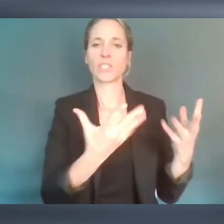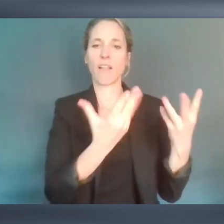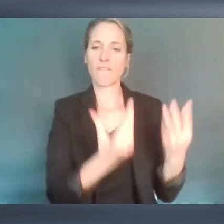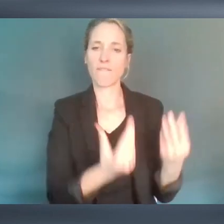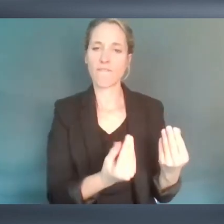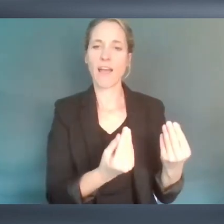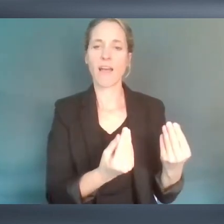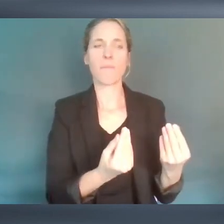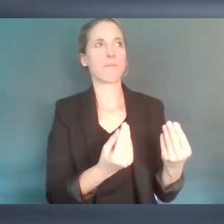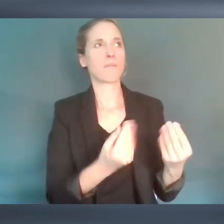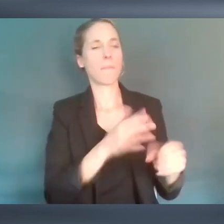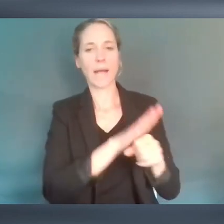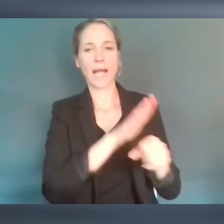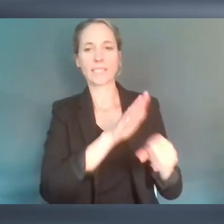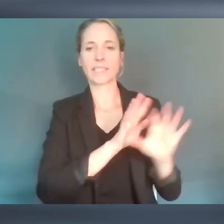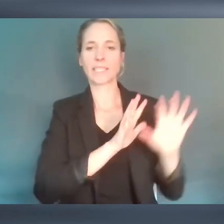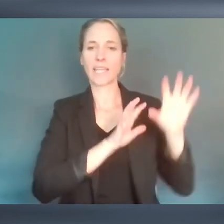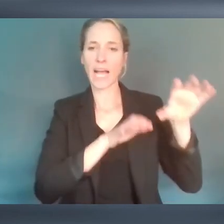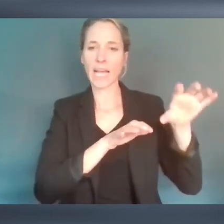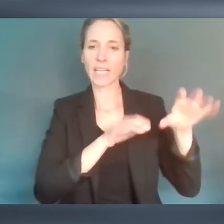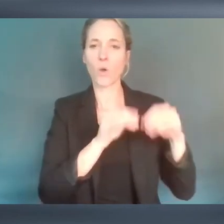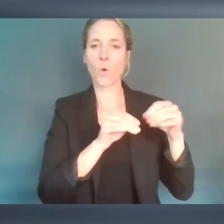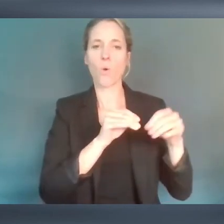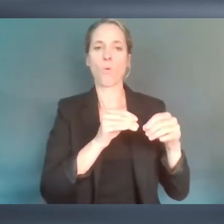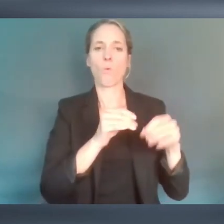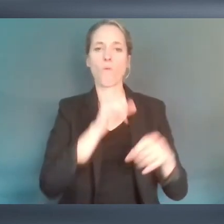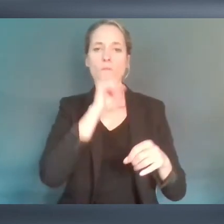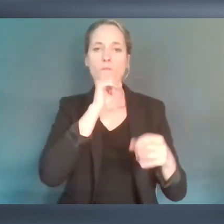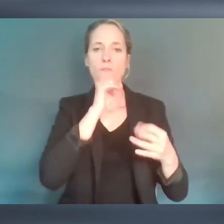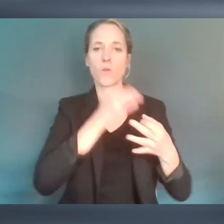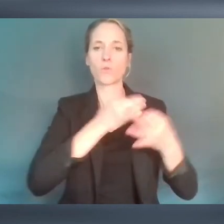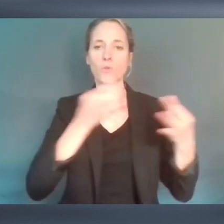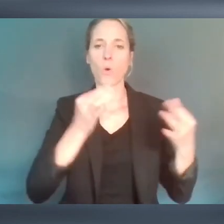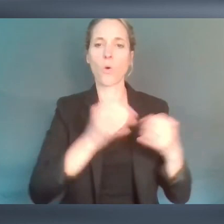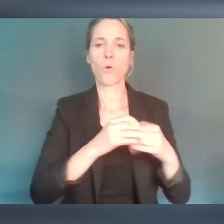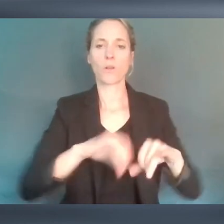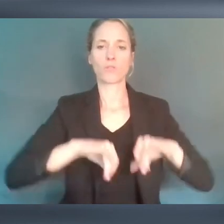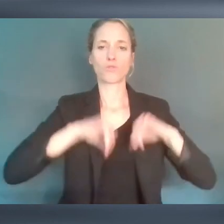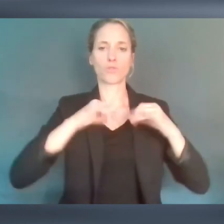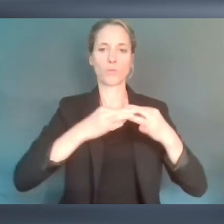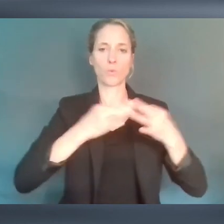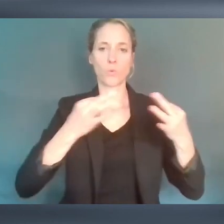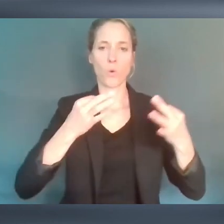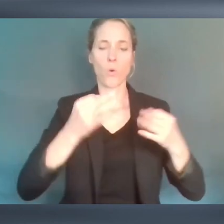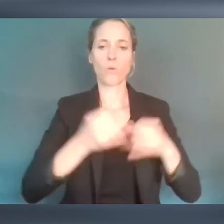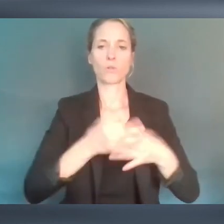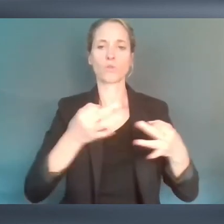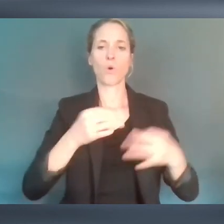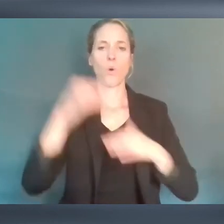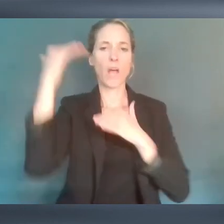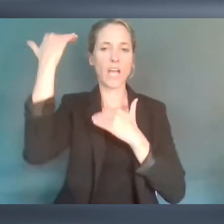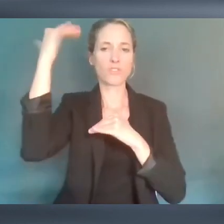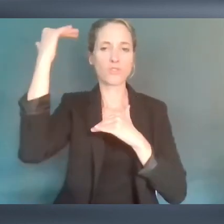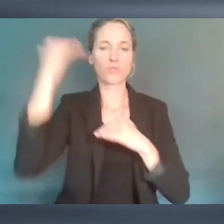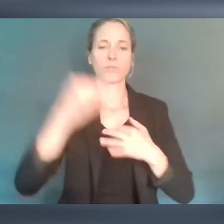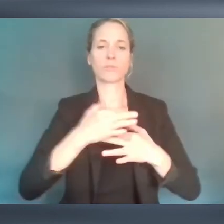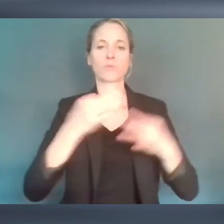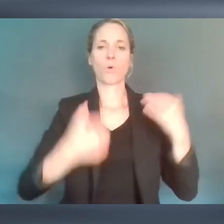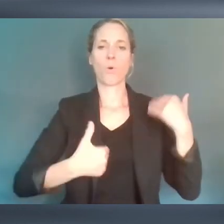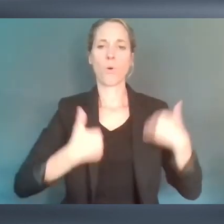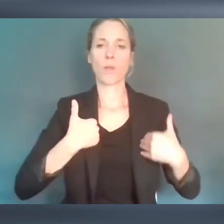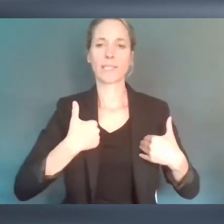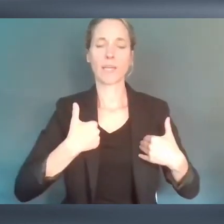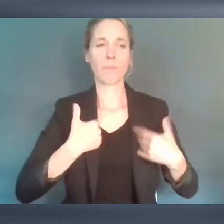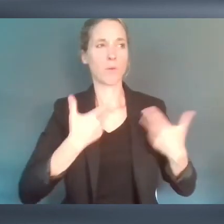agressifs, qui sont trop vieux, ou trop jeunes, trop étrangers, ou trop handicapés, ou trop mères, qu'elles soient potentielles